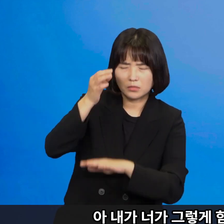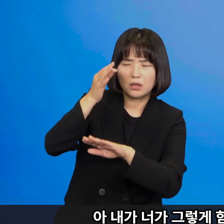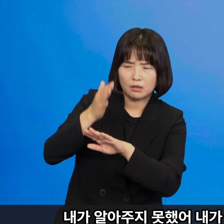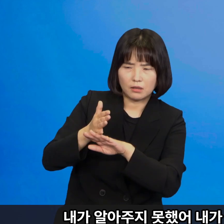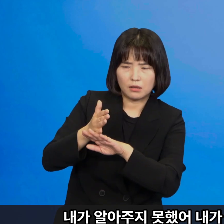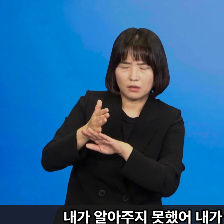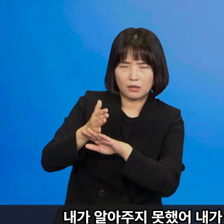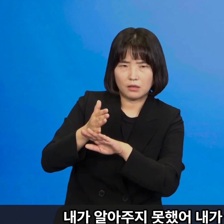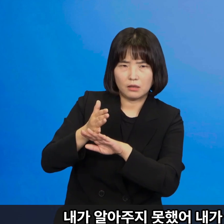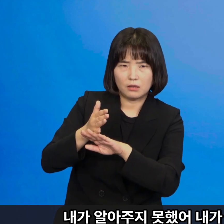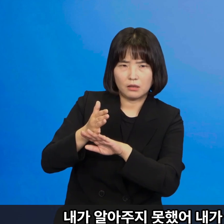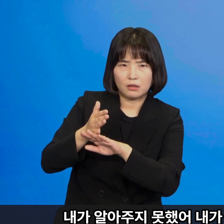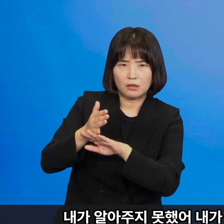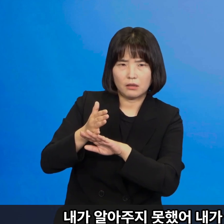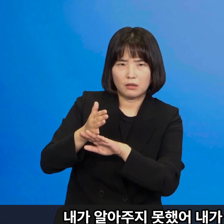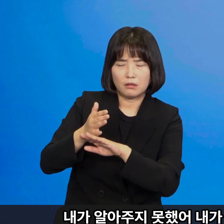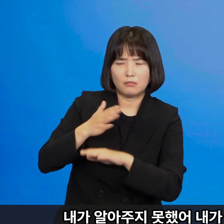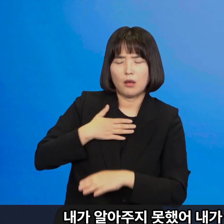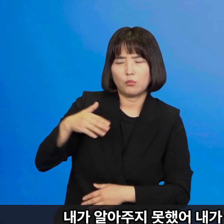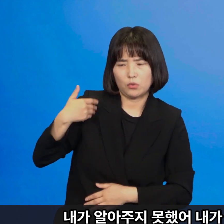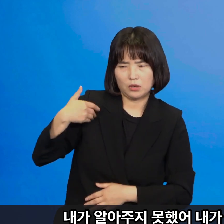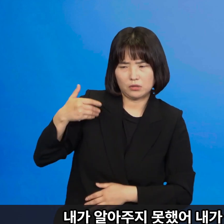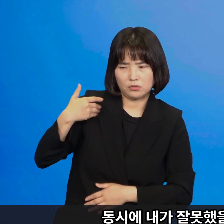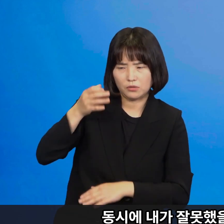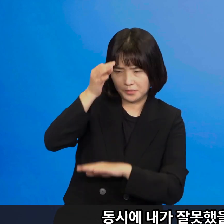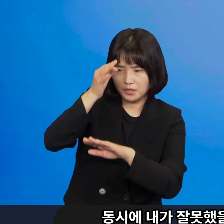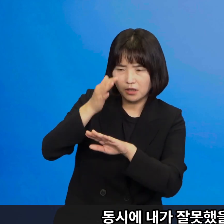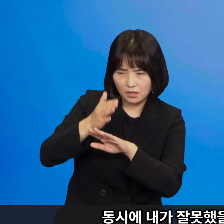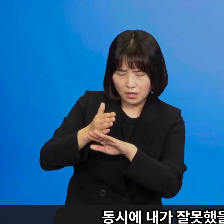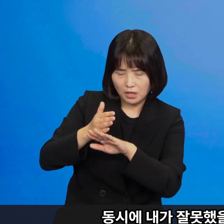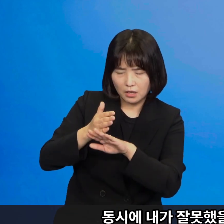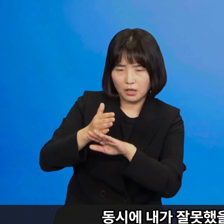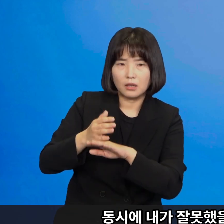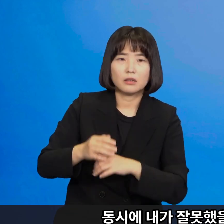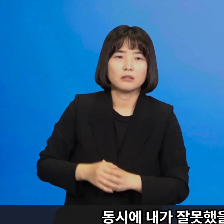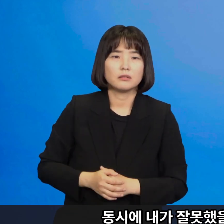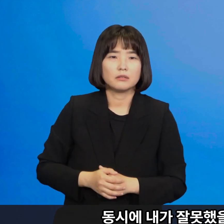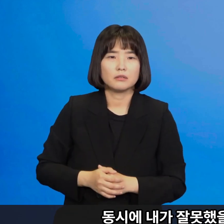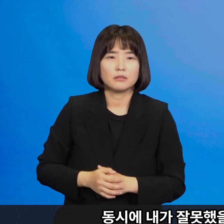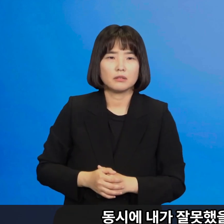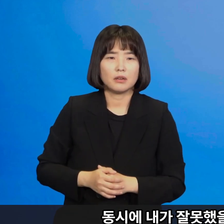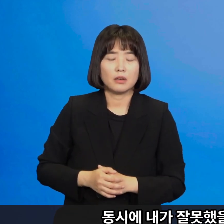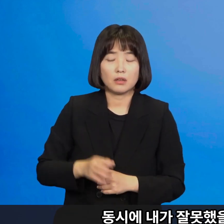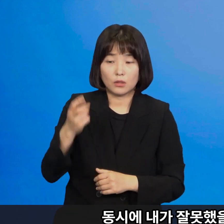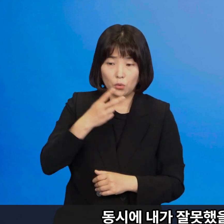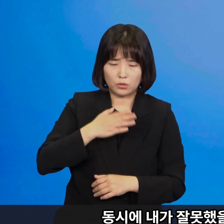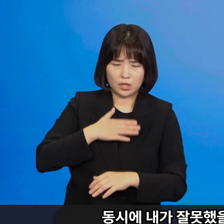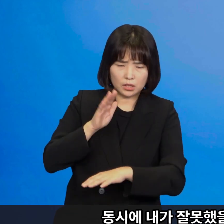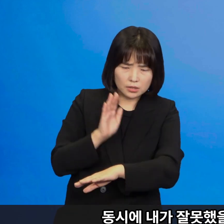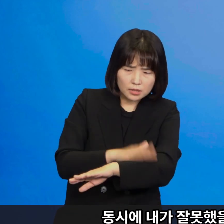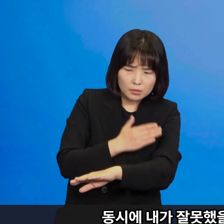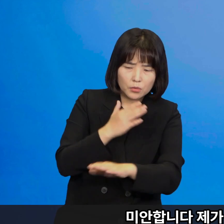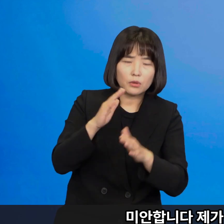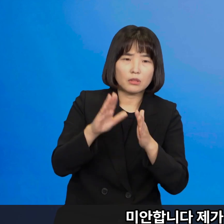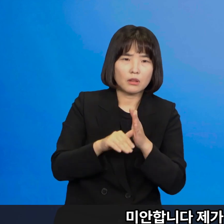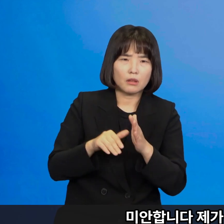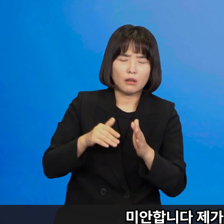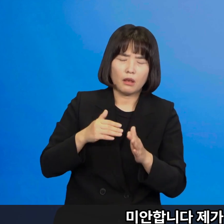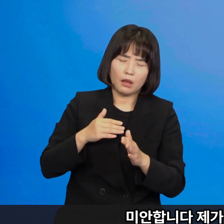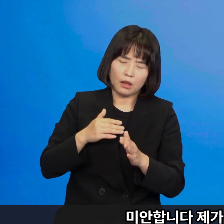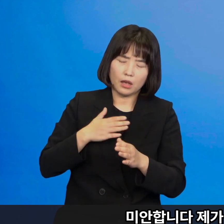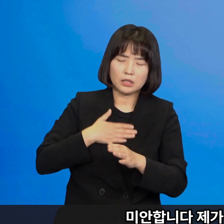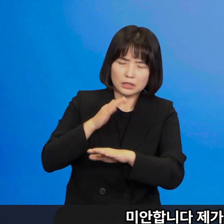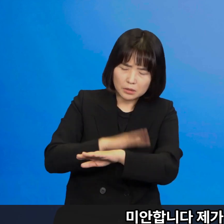미안해. 내가 알아주지 못했어. 내가 몰랐어. 이게 sorry거든요. 동시에 내가 잘못했을 때 제가 잘못했습니다.